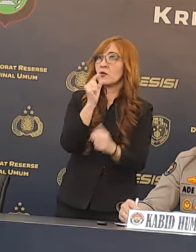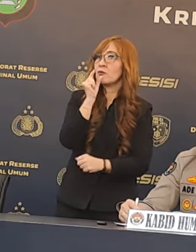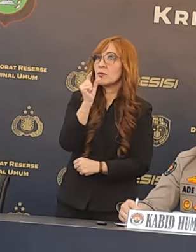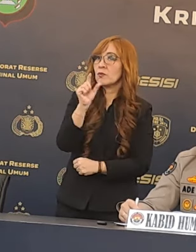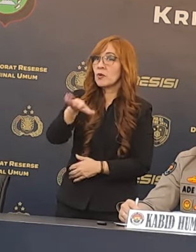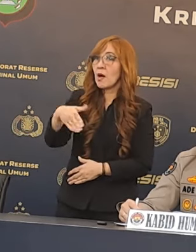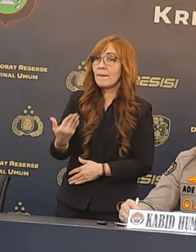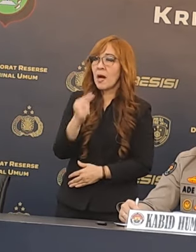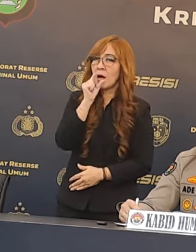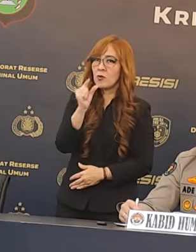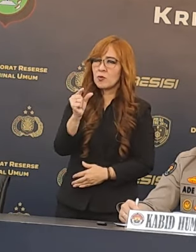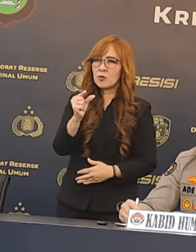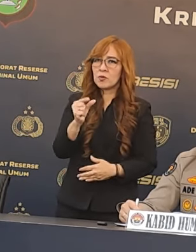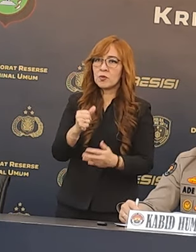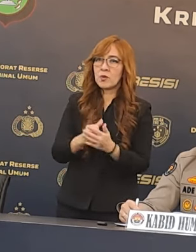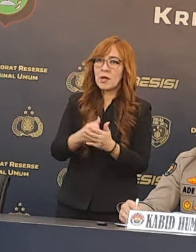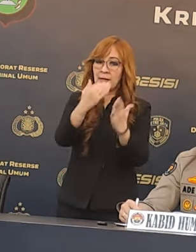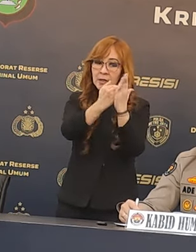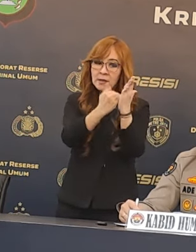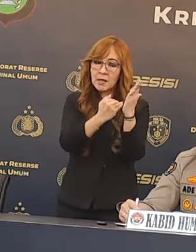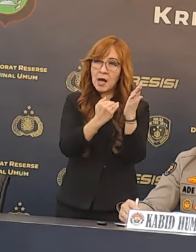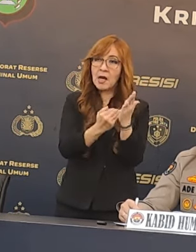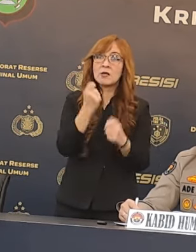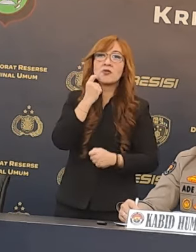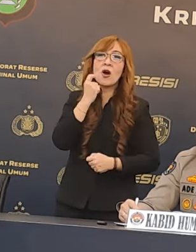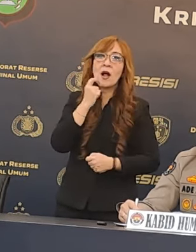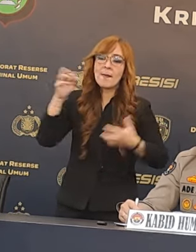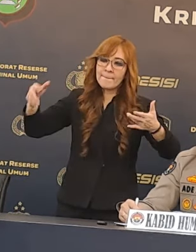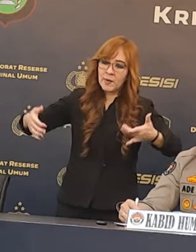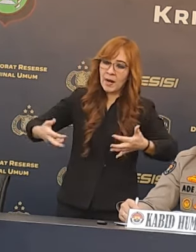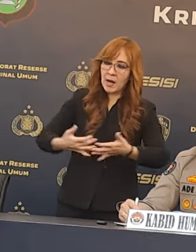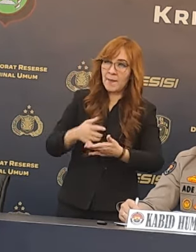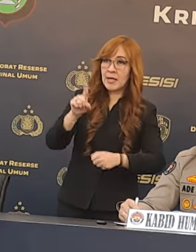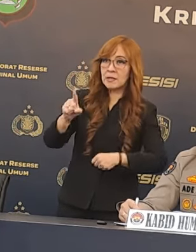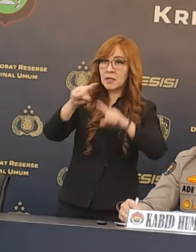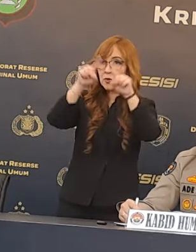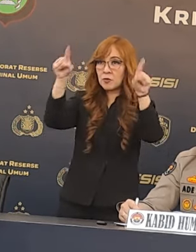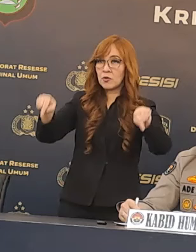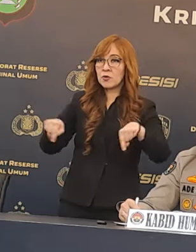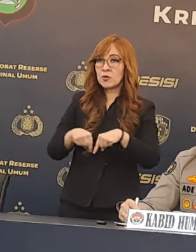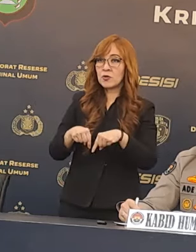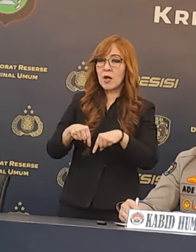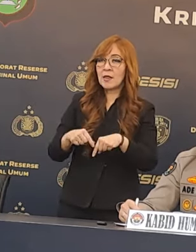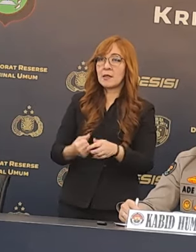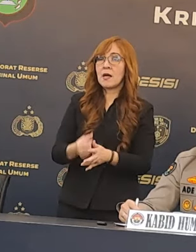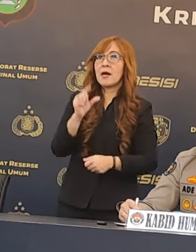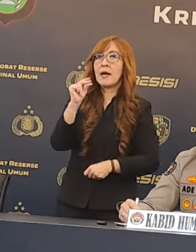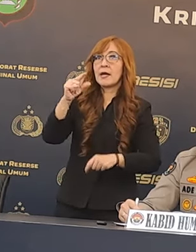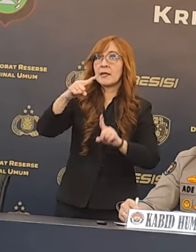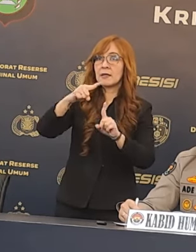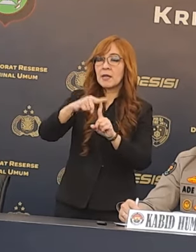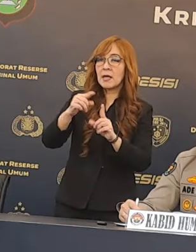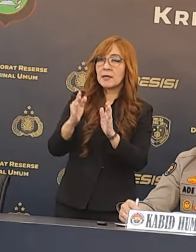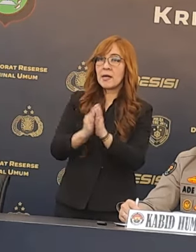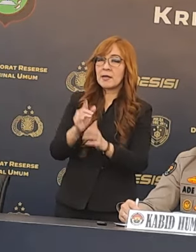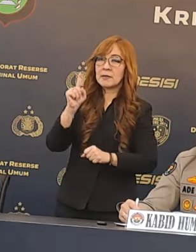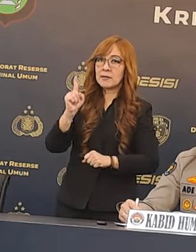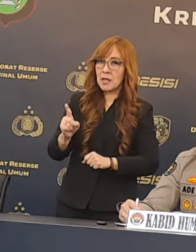untuk menerangkan terkait pemakaman, satu lembar surat pengantar kepada RT, satu lembar